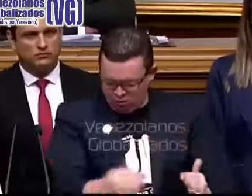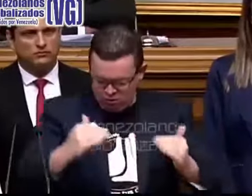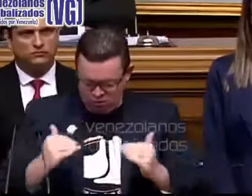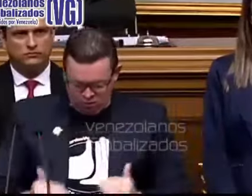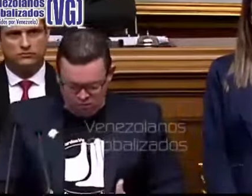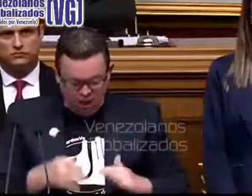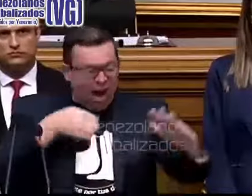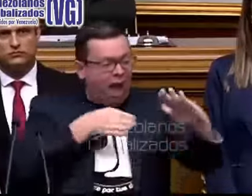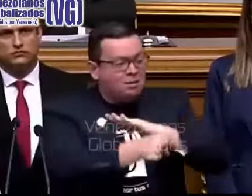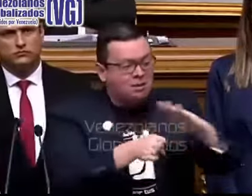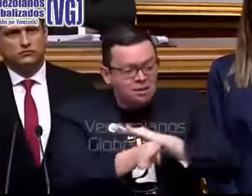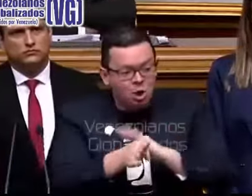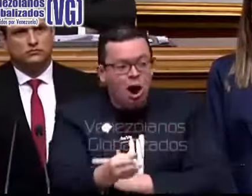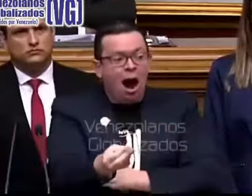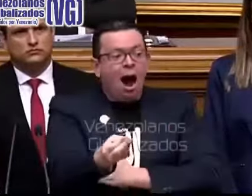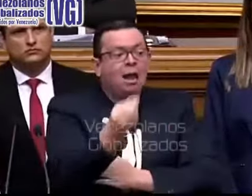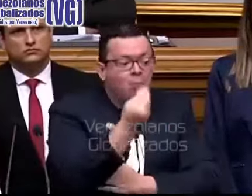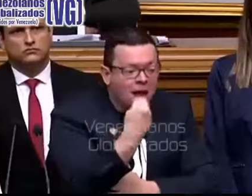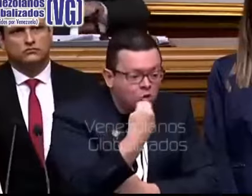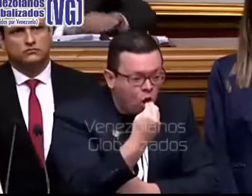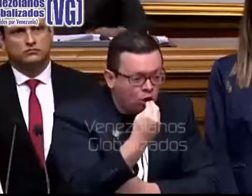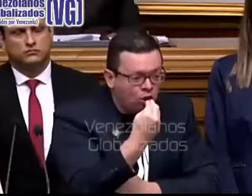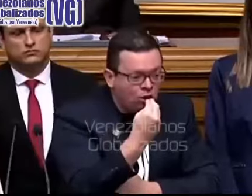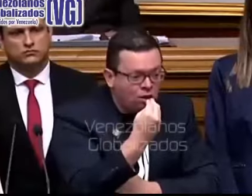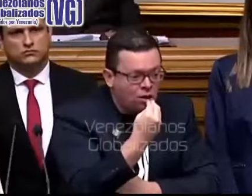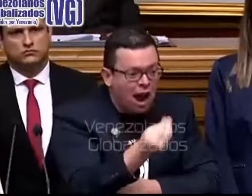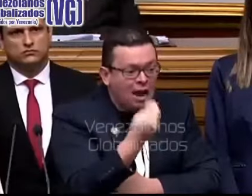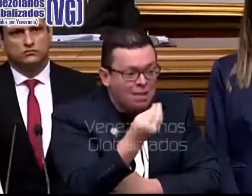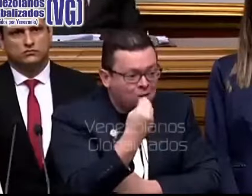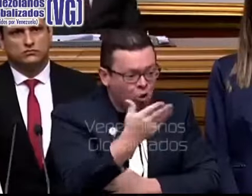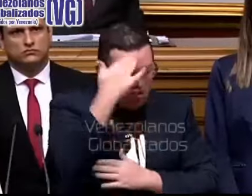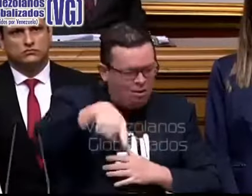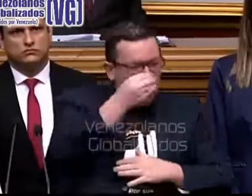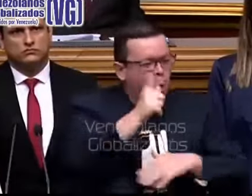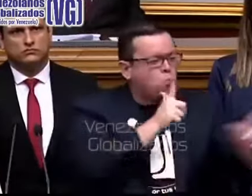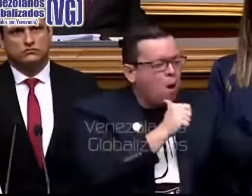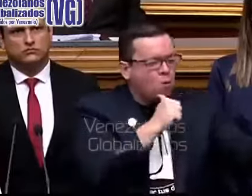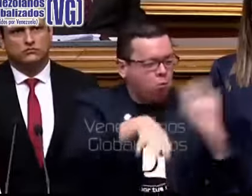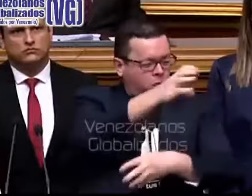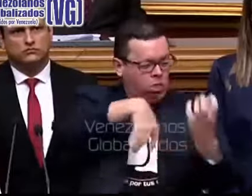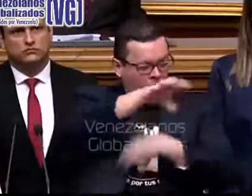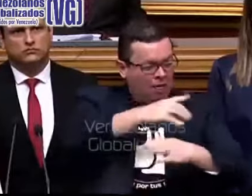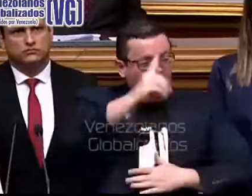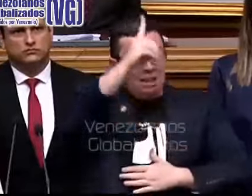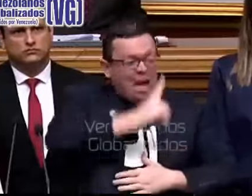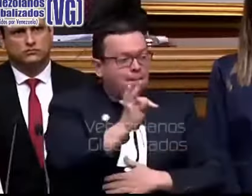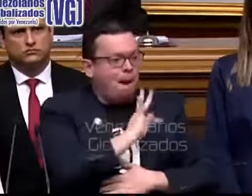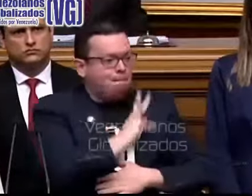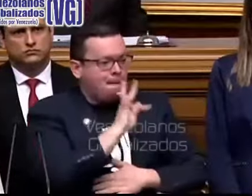demuestra una vez más cuán vulnerables somos en el acceso a la justicia. Y no solamente es el acceso a la justicia, es el acceso a la alimentación.